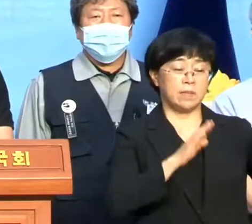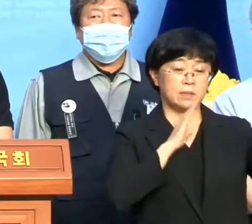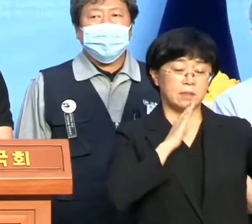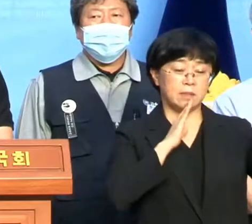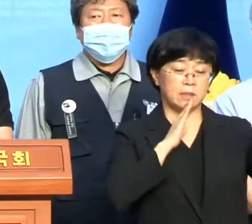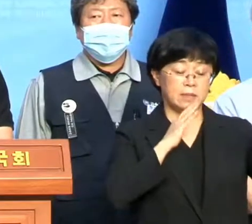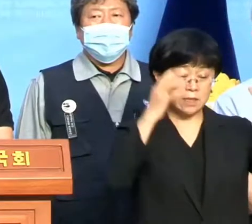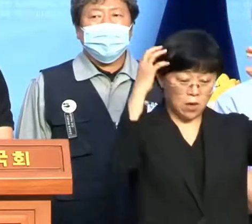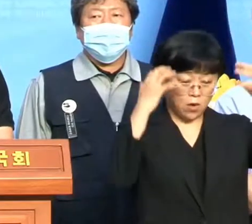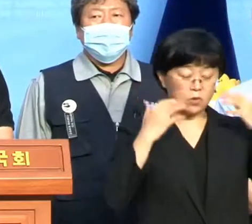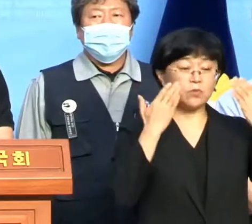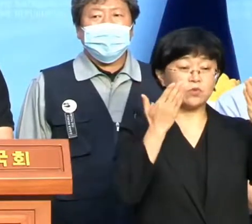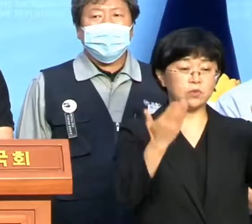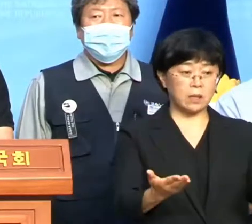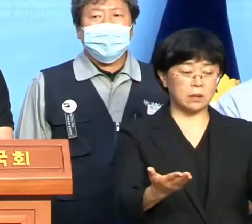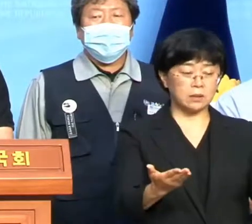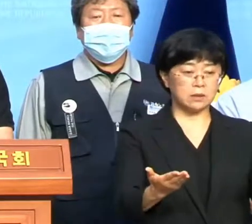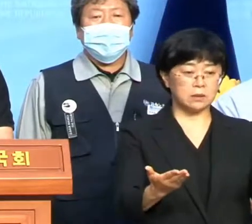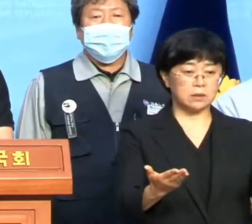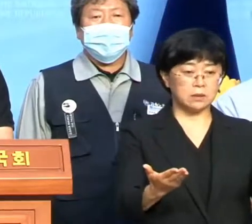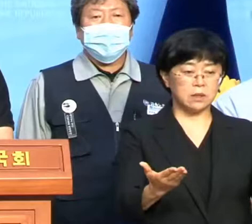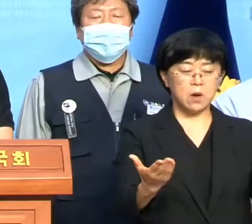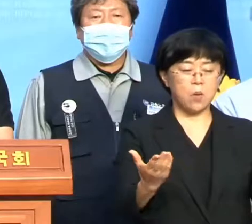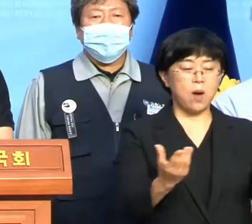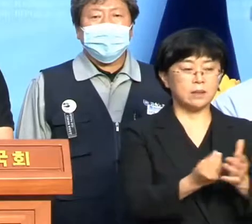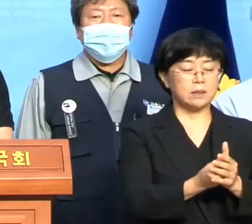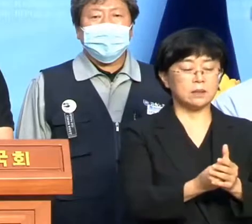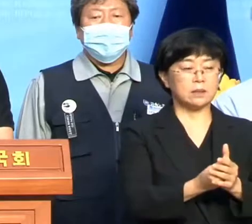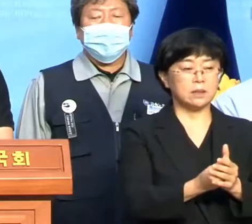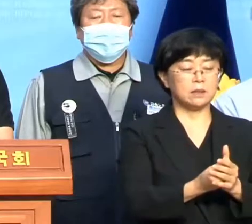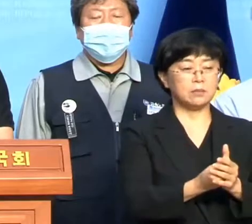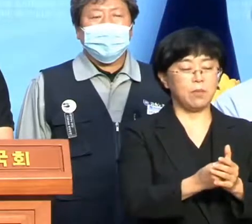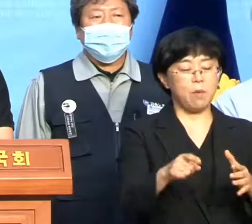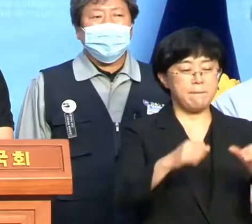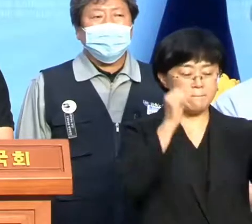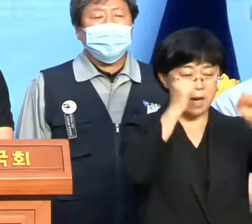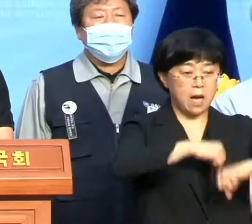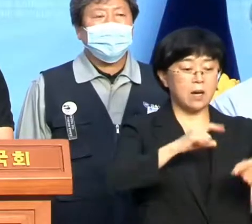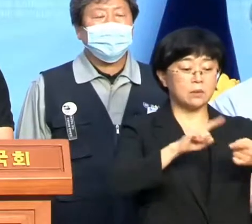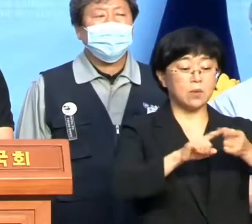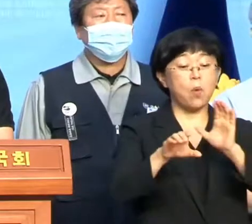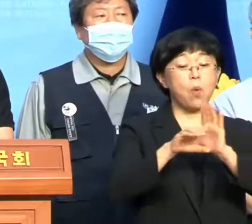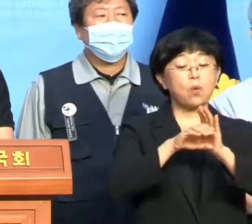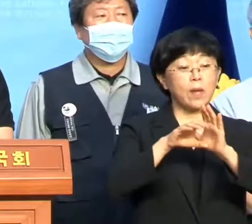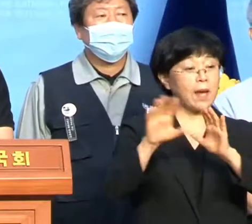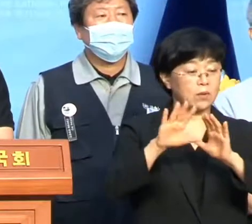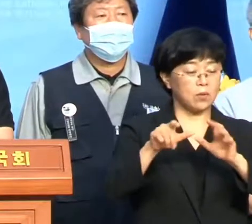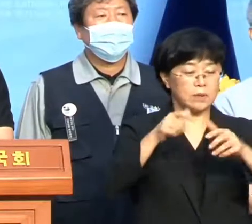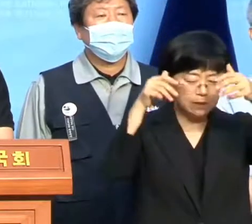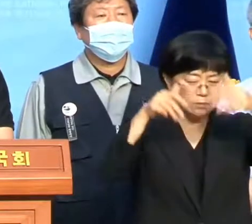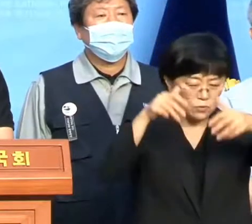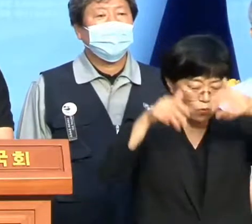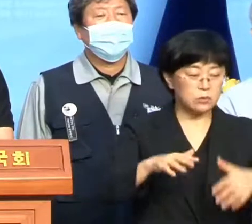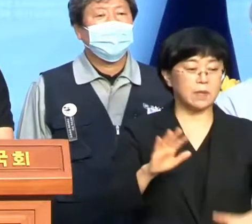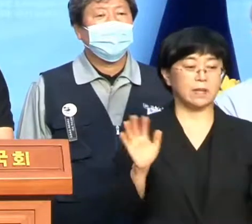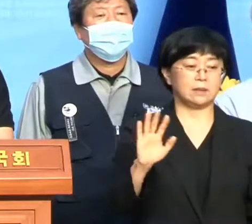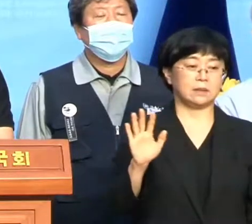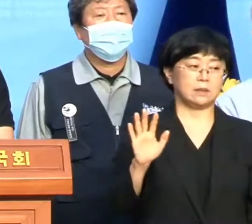여름휴가를 망쳐 버린 건 코로나도 아니고 집중 우도 아니다